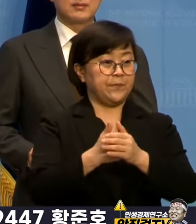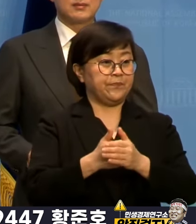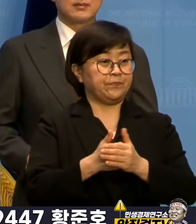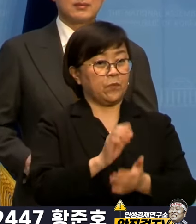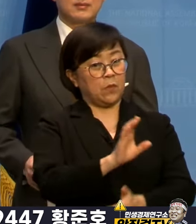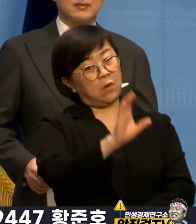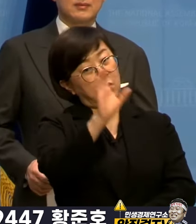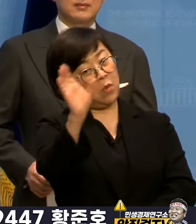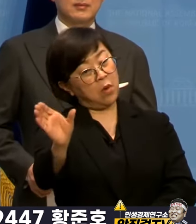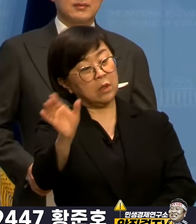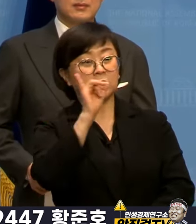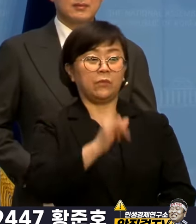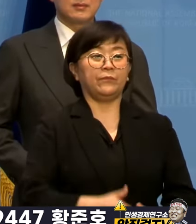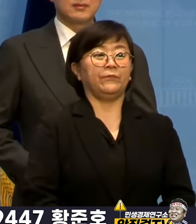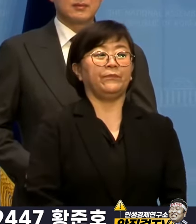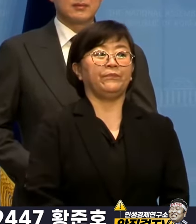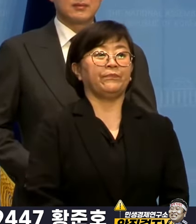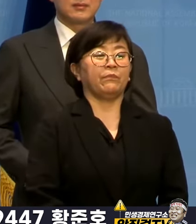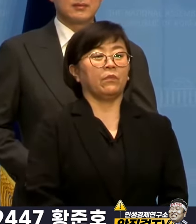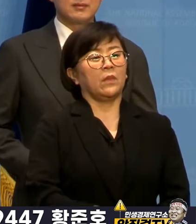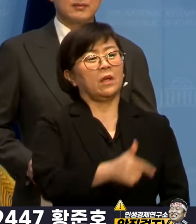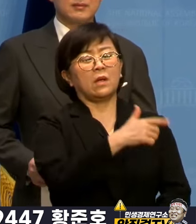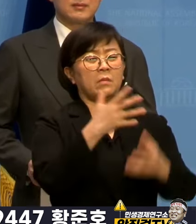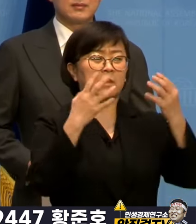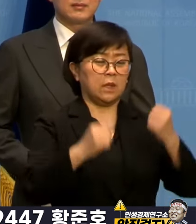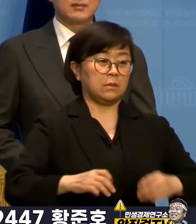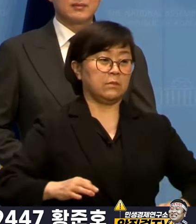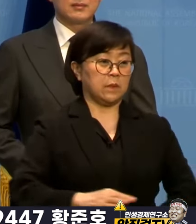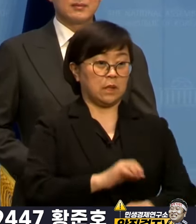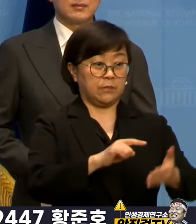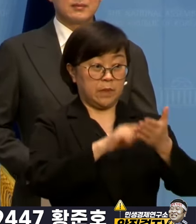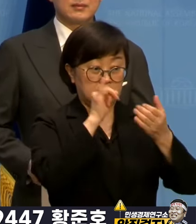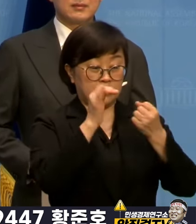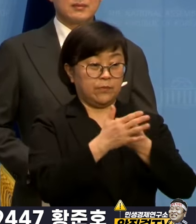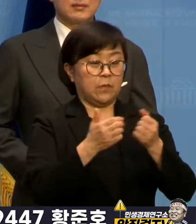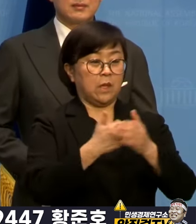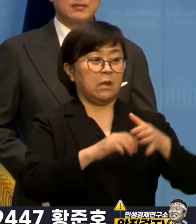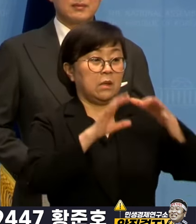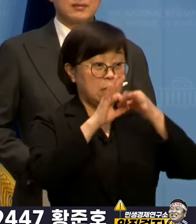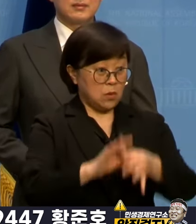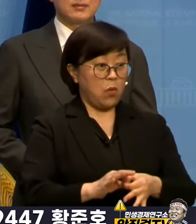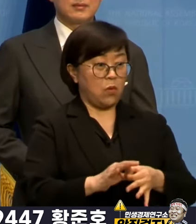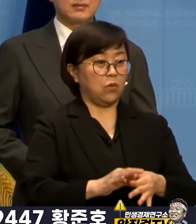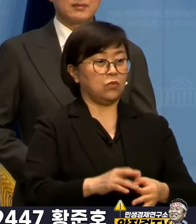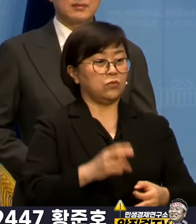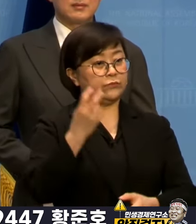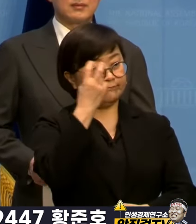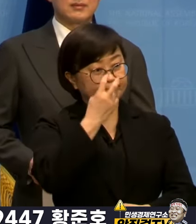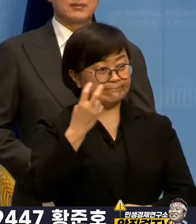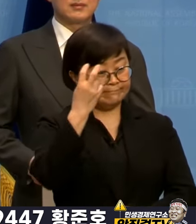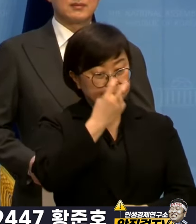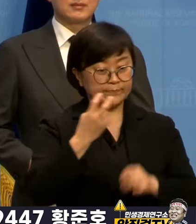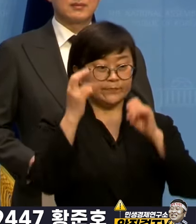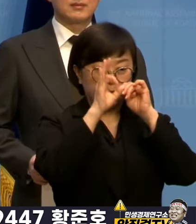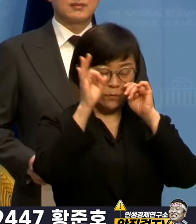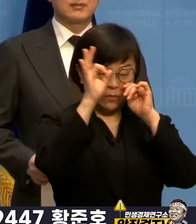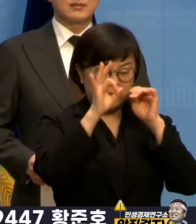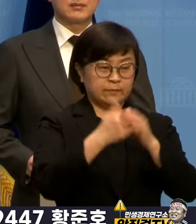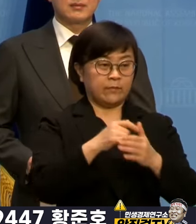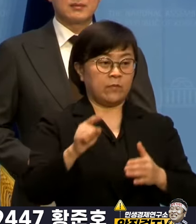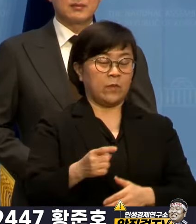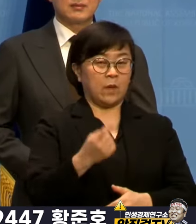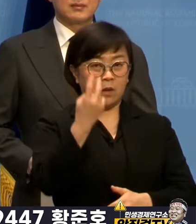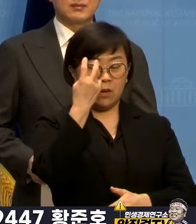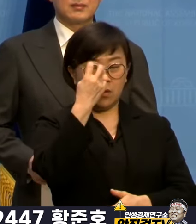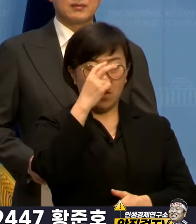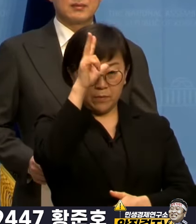사업권을 넘어간 부분들 그래서 굉장히 많은 비리가 제기되고 있습니다. 이 부분에 대해서 저희는 계속 추적하고 또